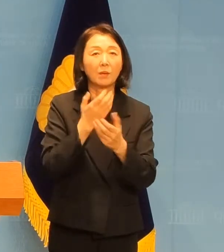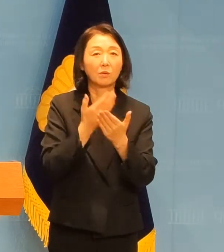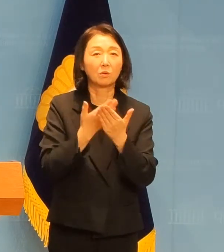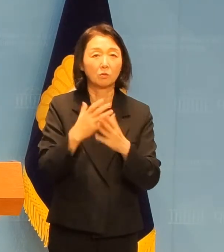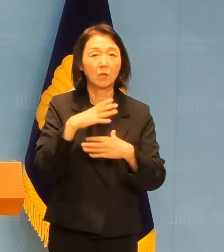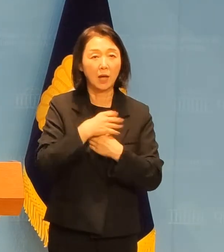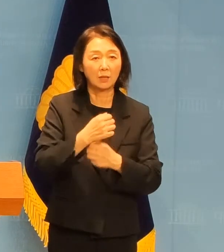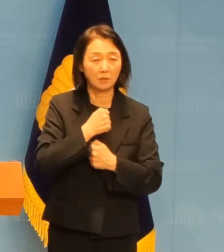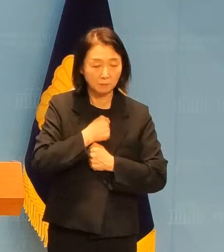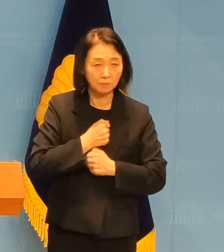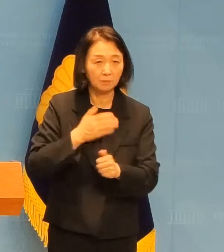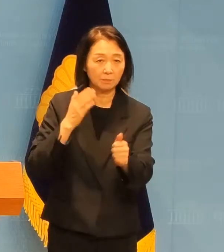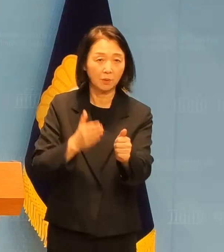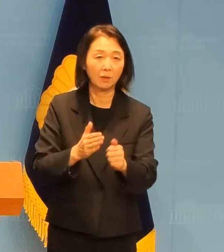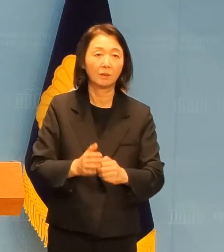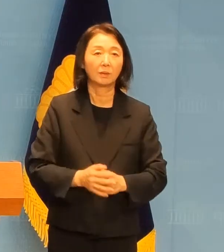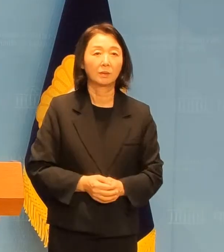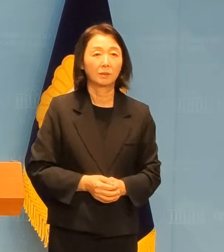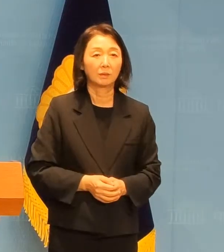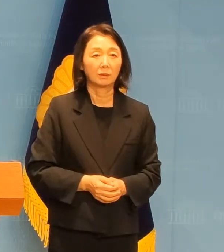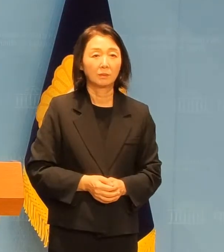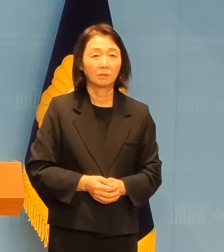안전을 지켜야 할 것입니다.